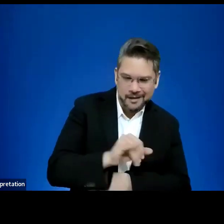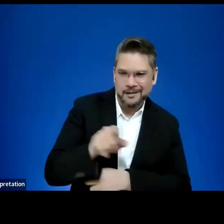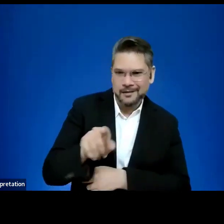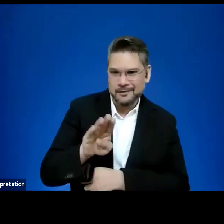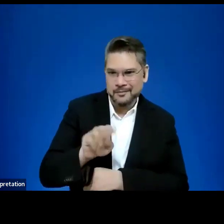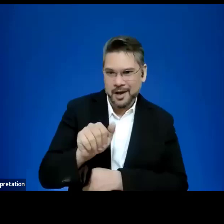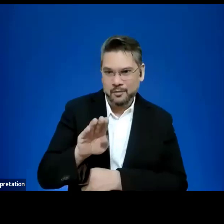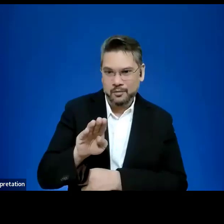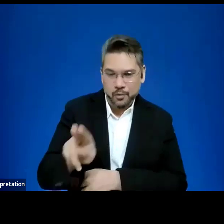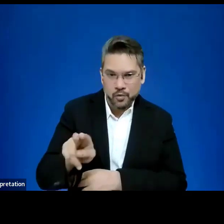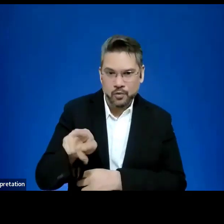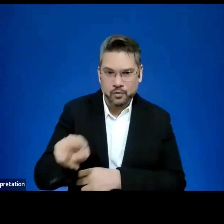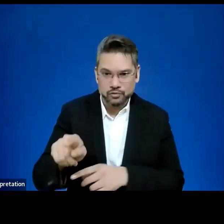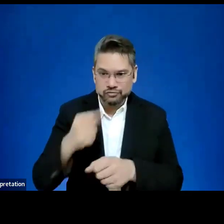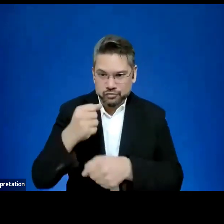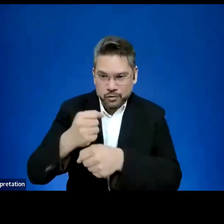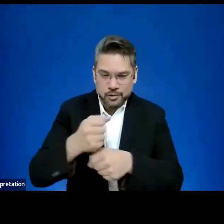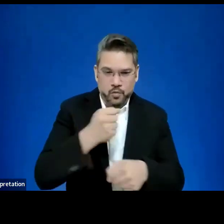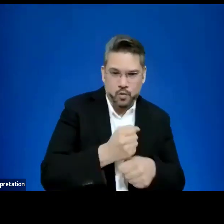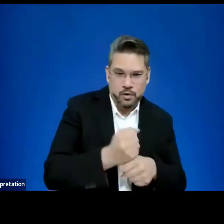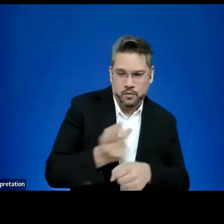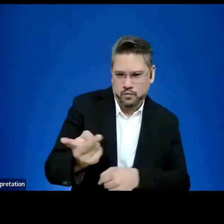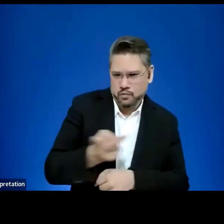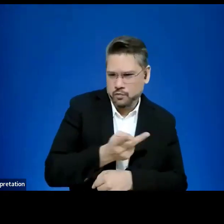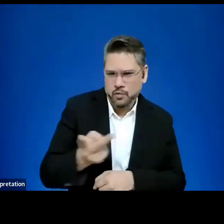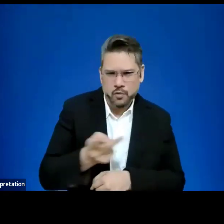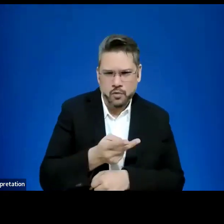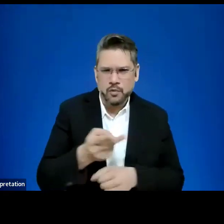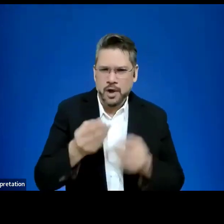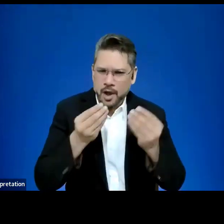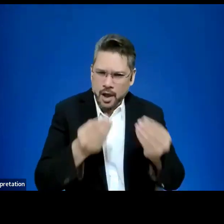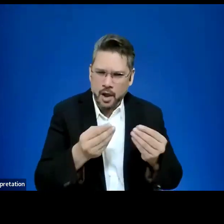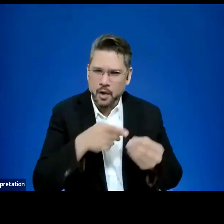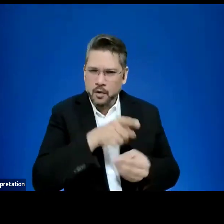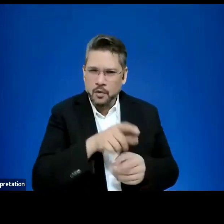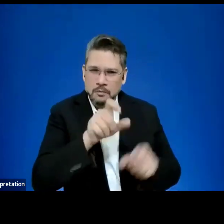他们的这鲍勃基金会，他们呢。